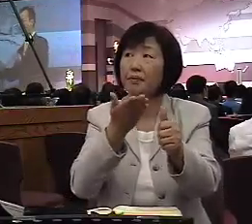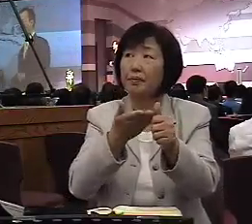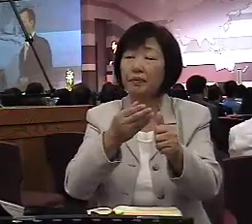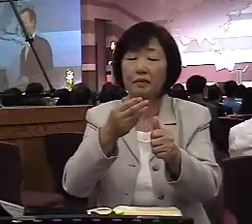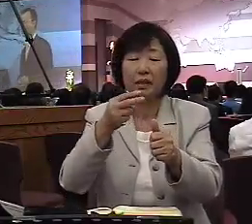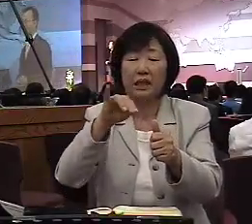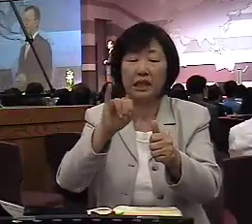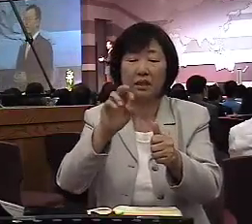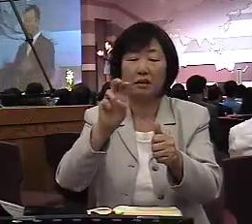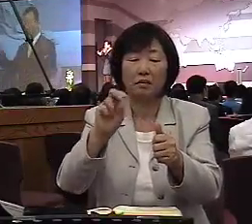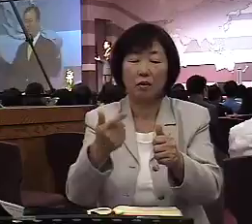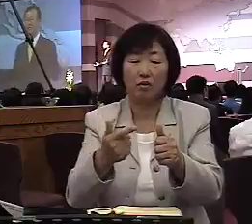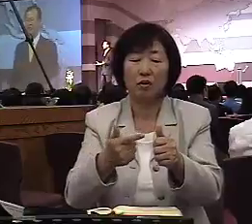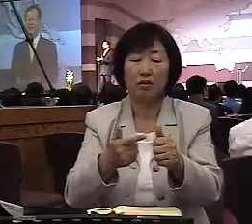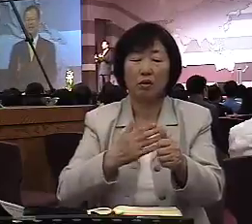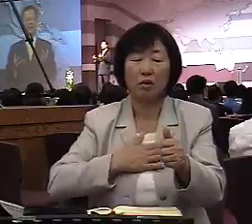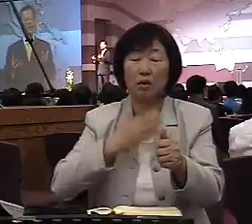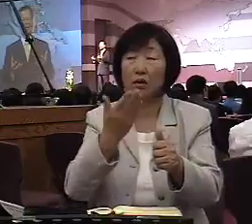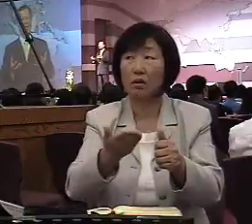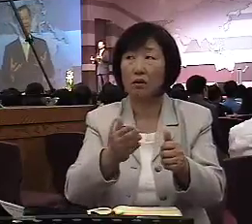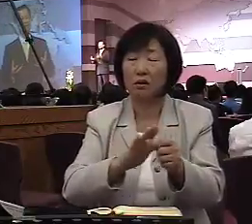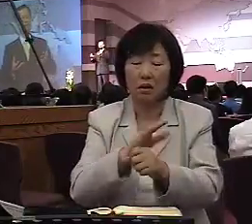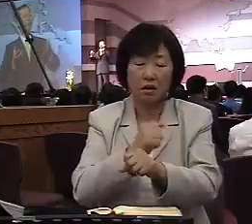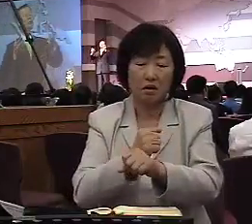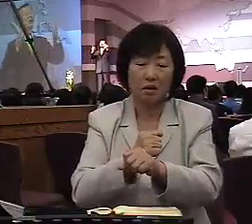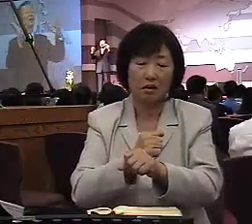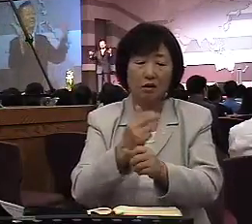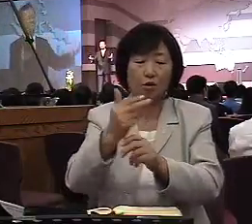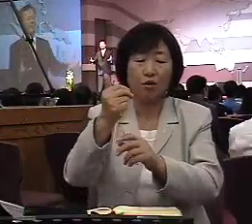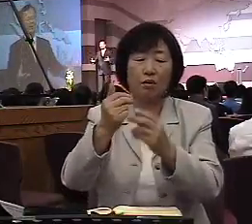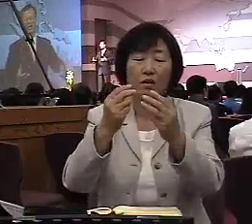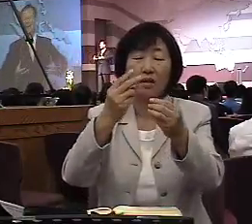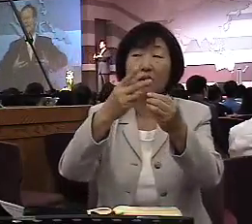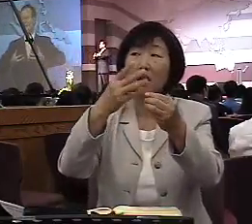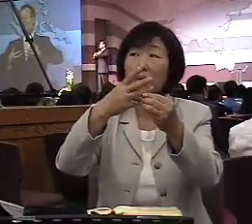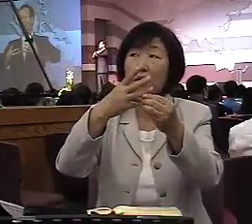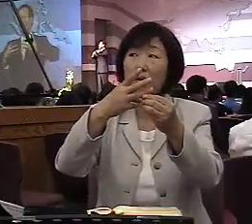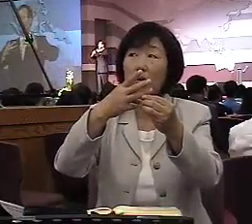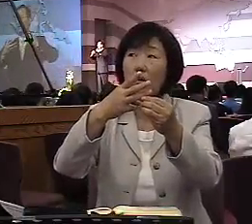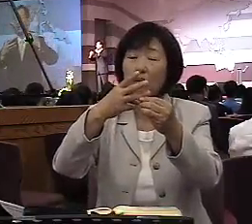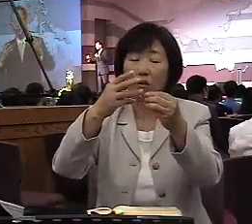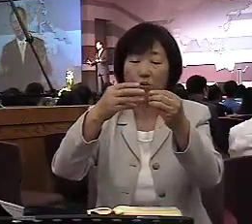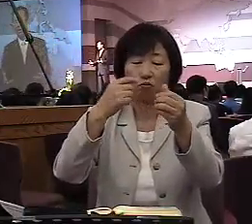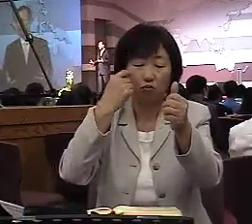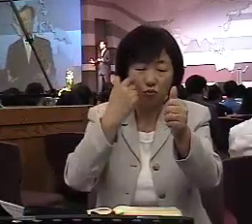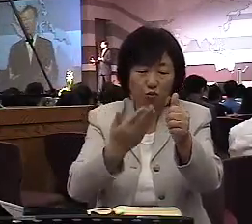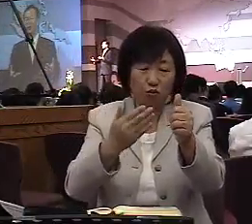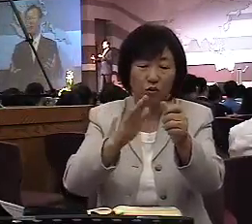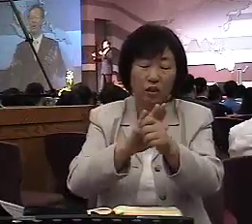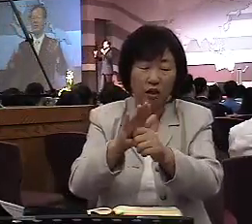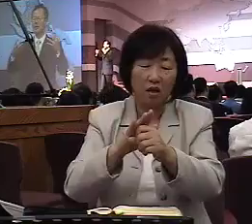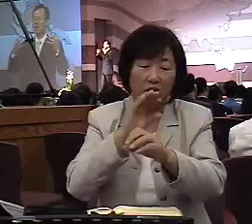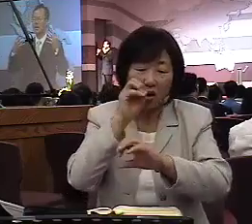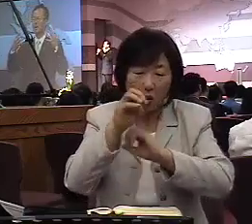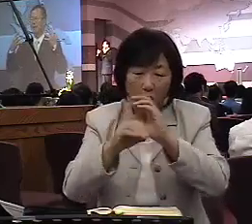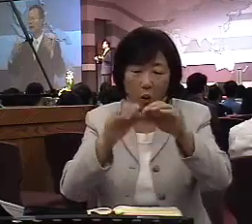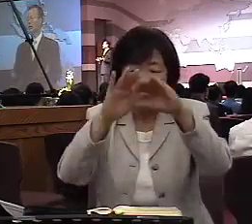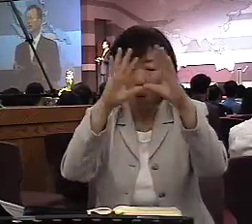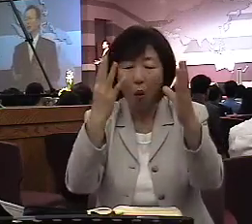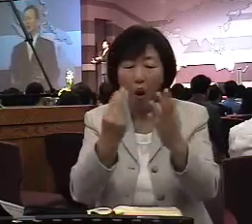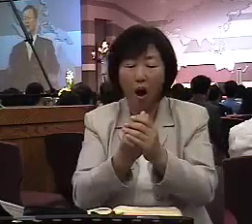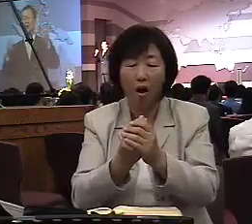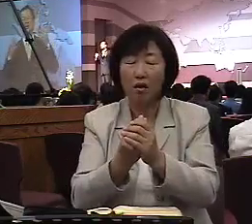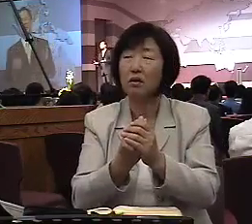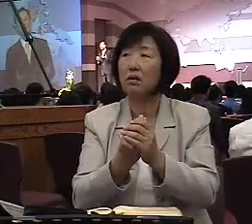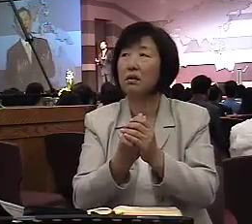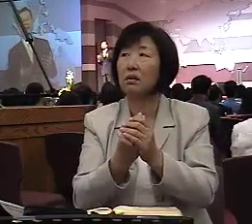나를 사랑하니? 주님 세 번째 물으시나요? 주님 모든 것 아십니다. 나 주님께 사랑 고백하고 완전히 망친